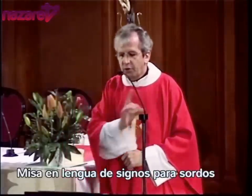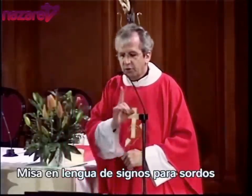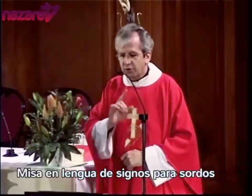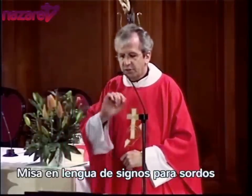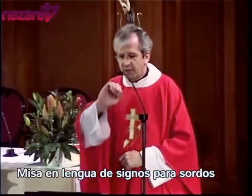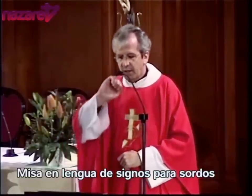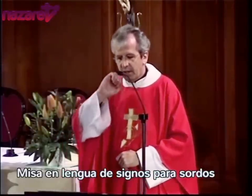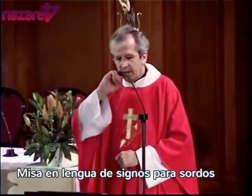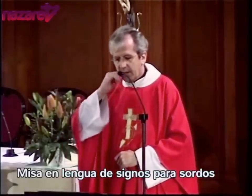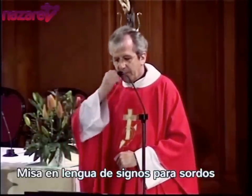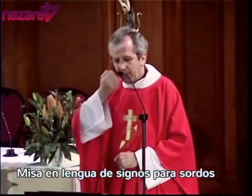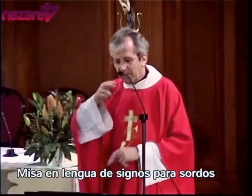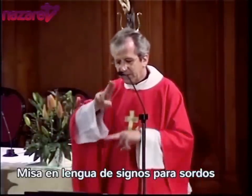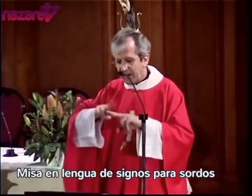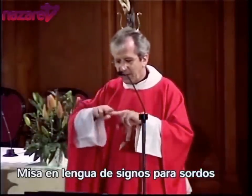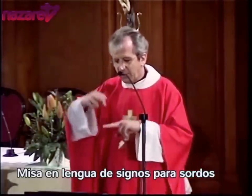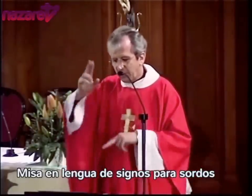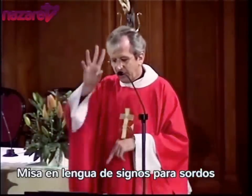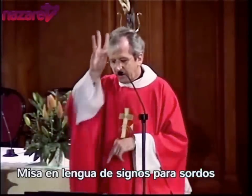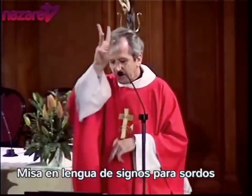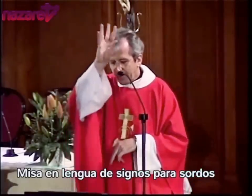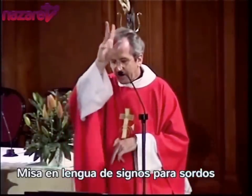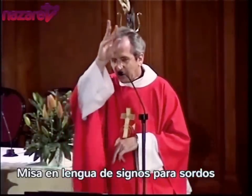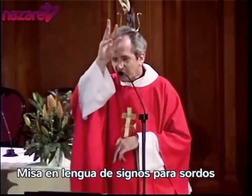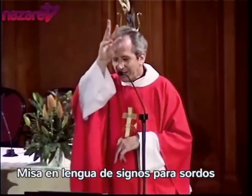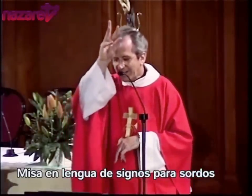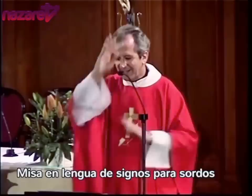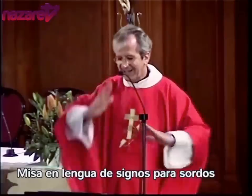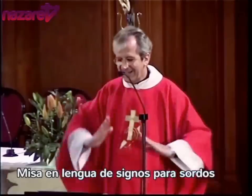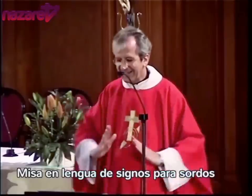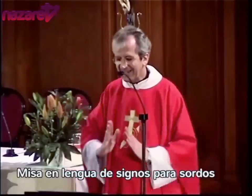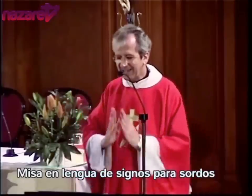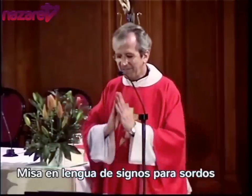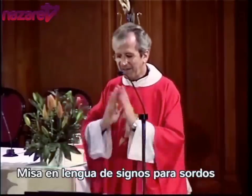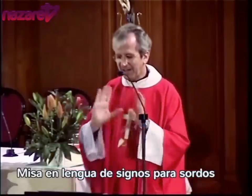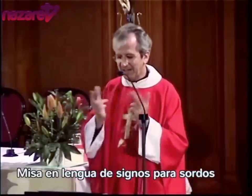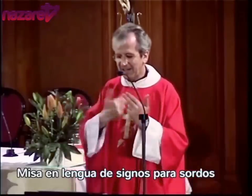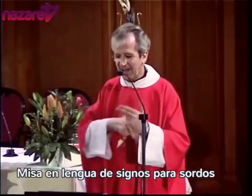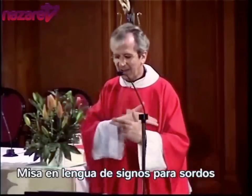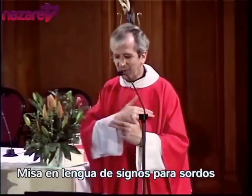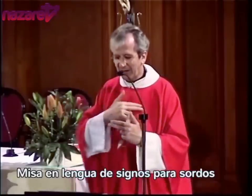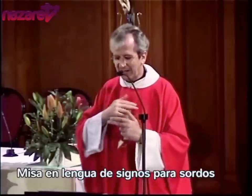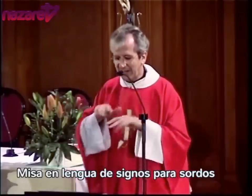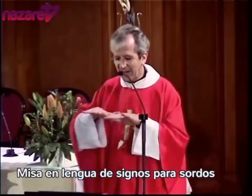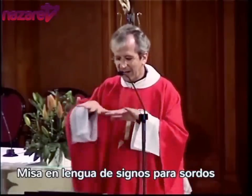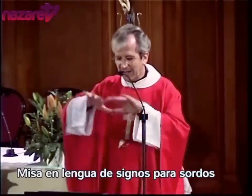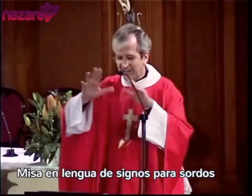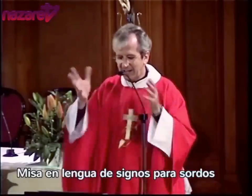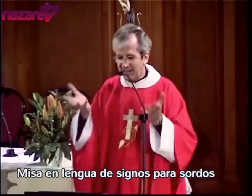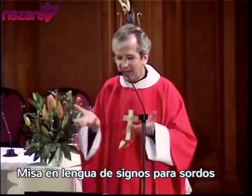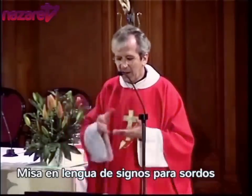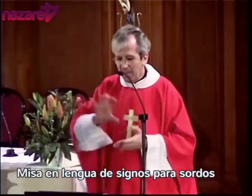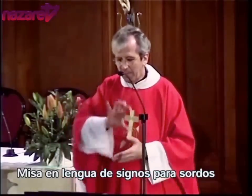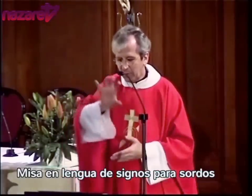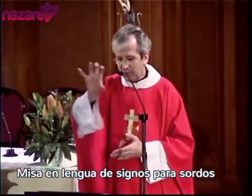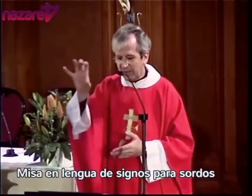Oh Dios, que por el misterio de Pentecostés santificas a tu Iglesia